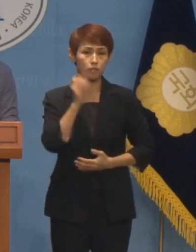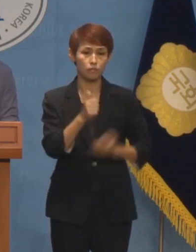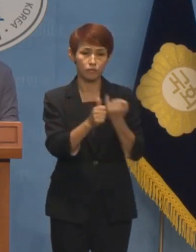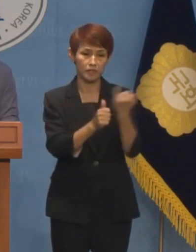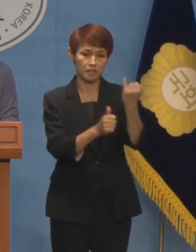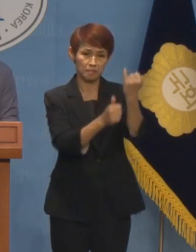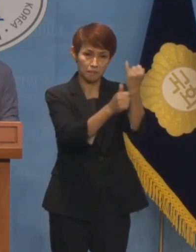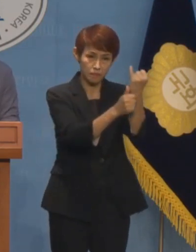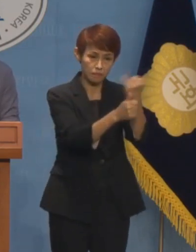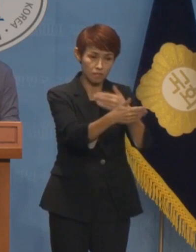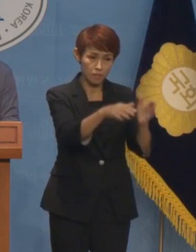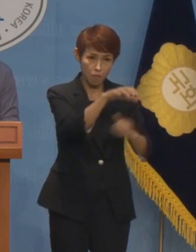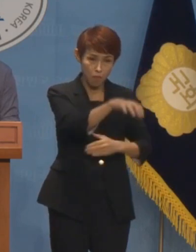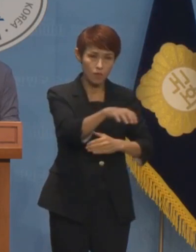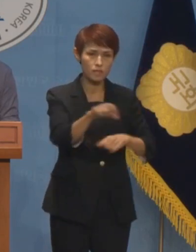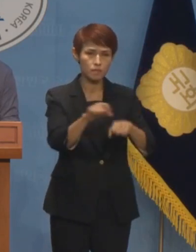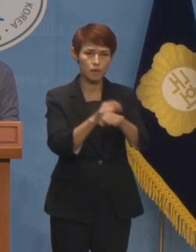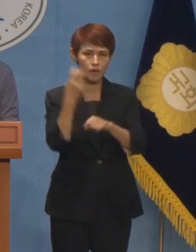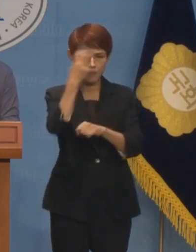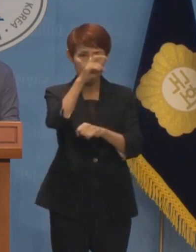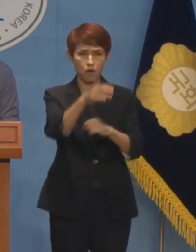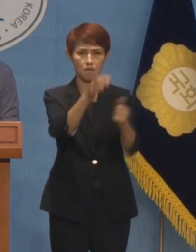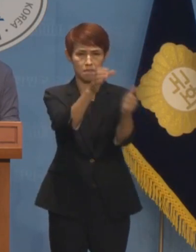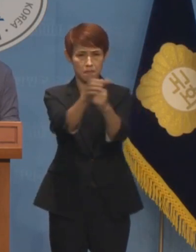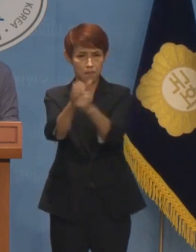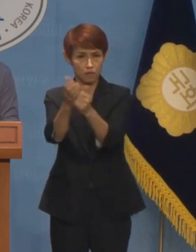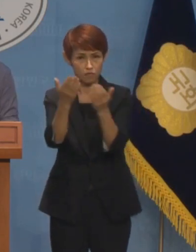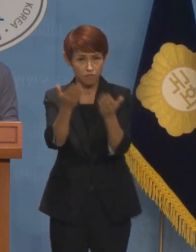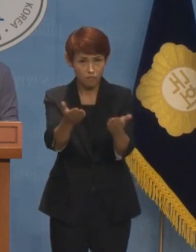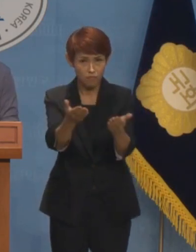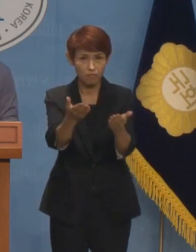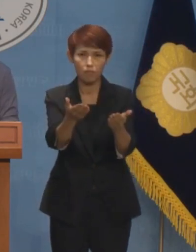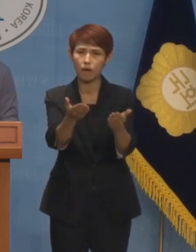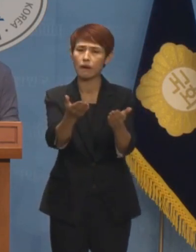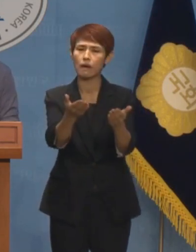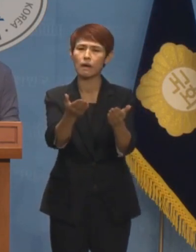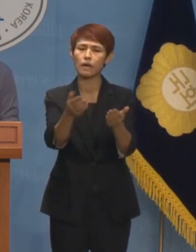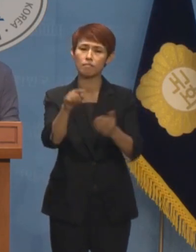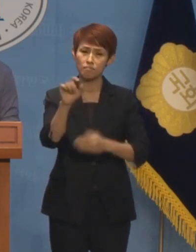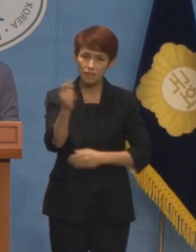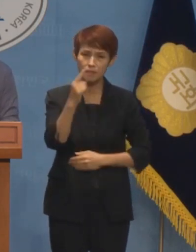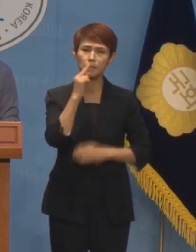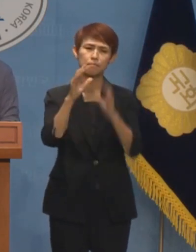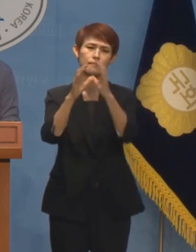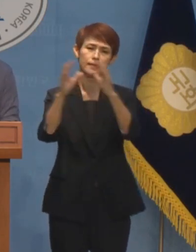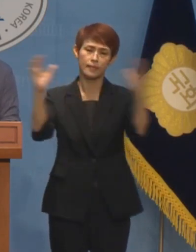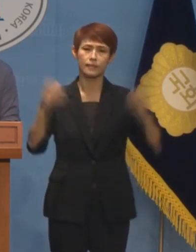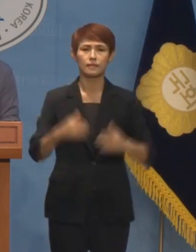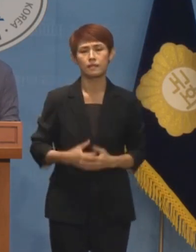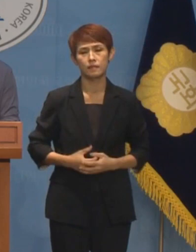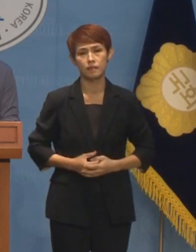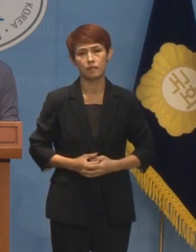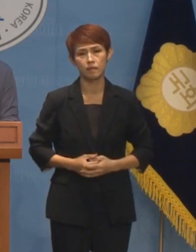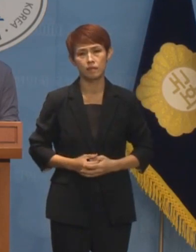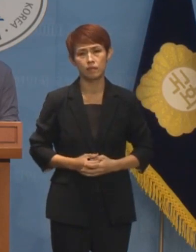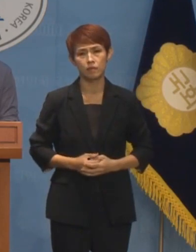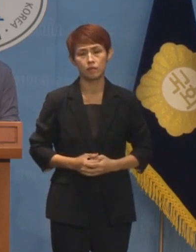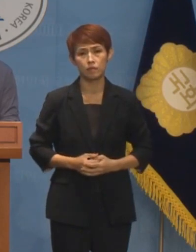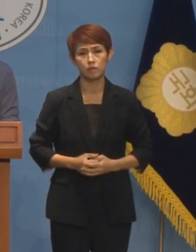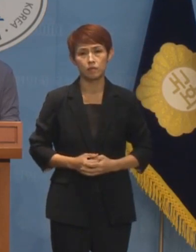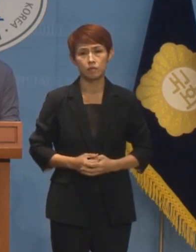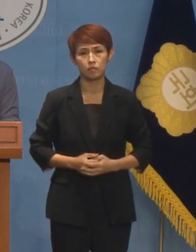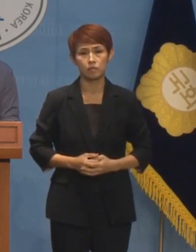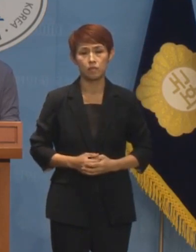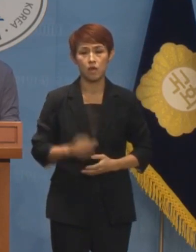설치나 특별감찰관 임명이나 다 그래서 시끄러운 것 아닙니까? 그러나